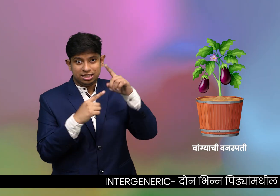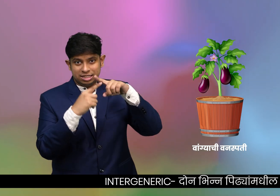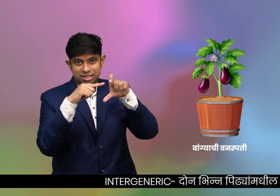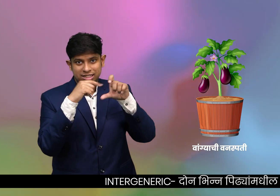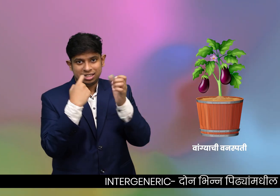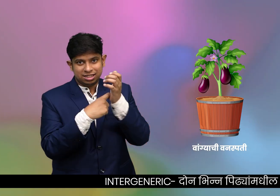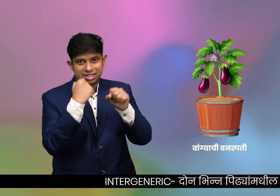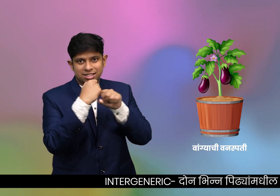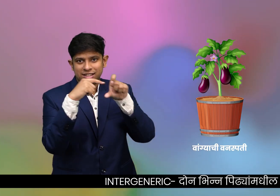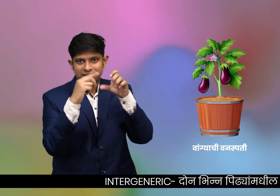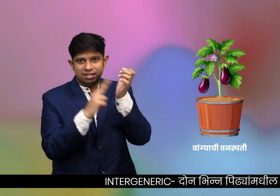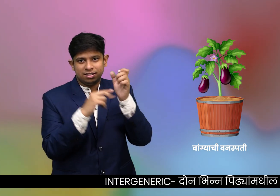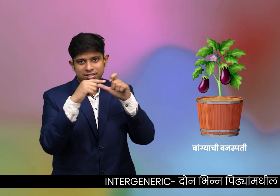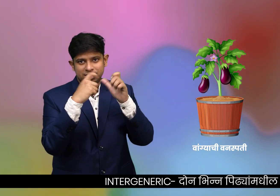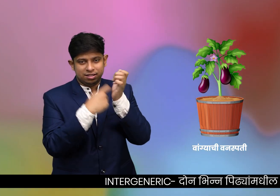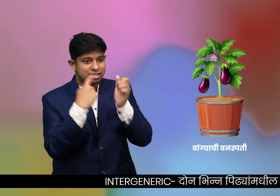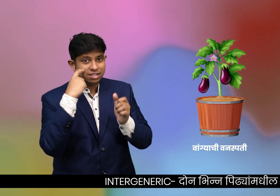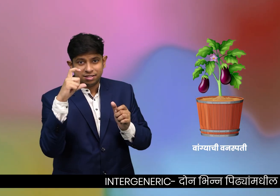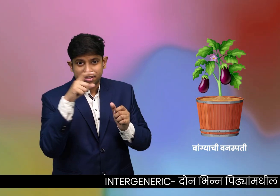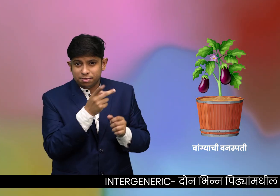इंटरजेनेरिक दोन विभिन्न पिढ्यांमधील.